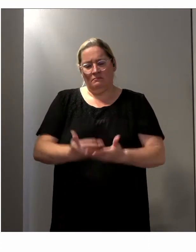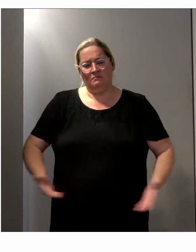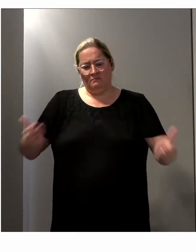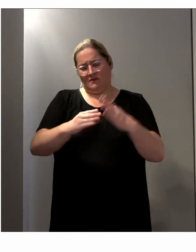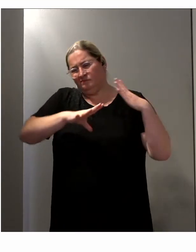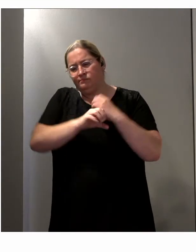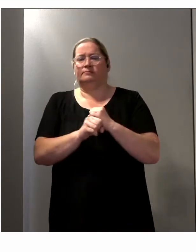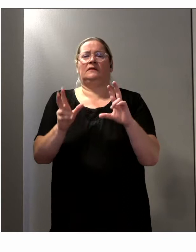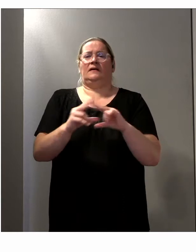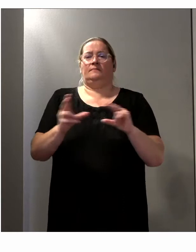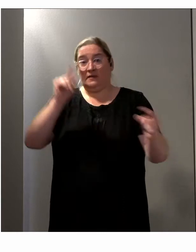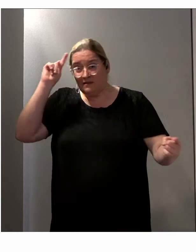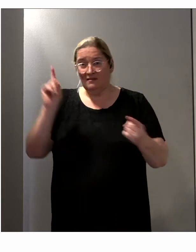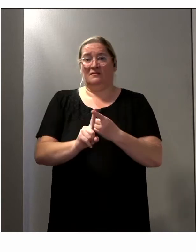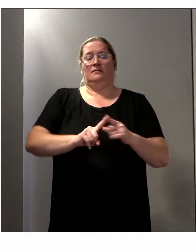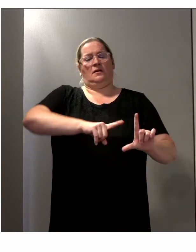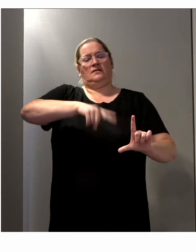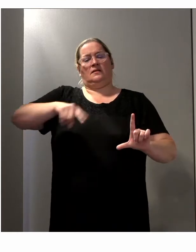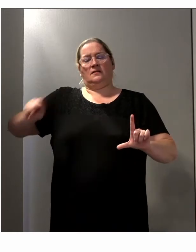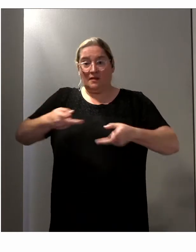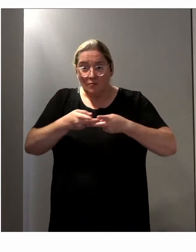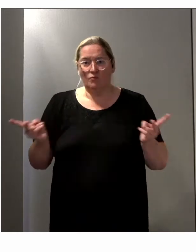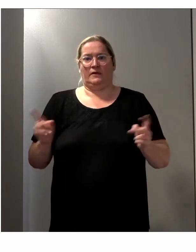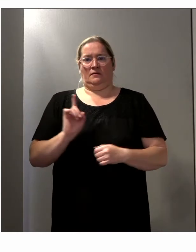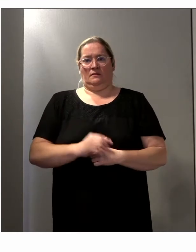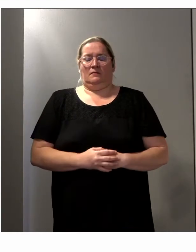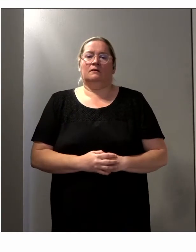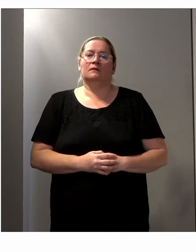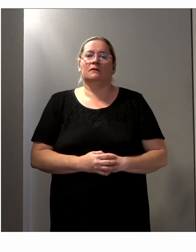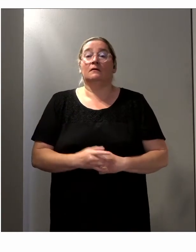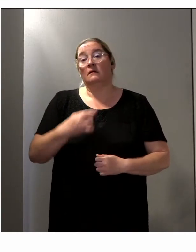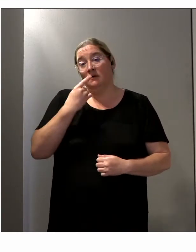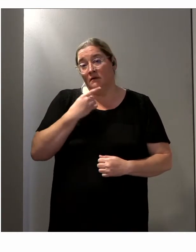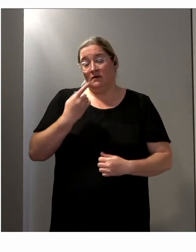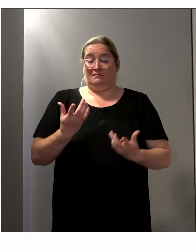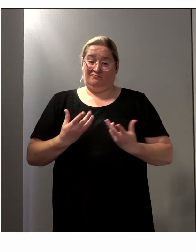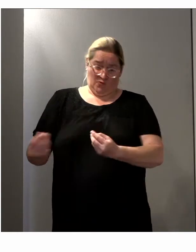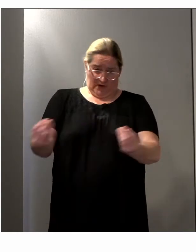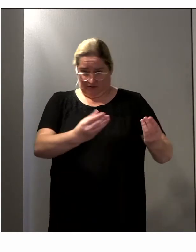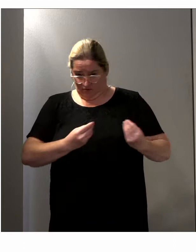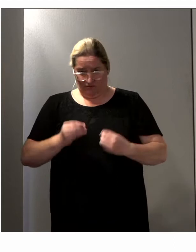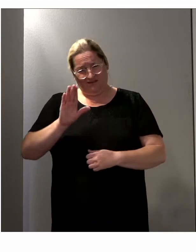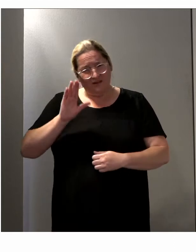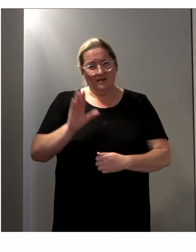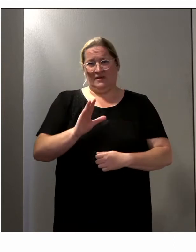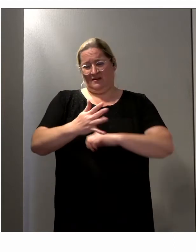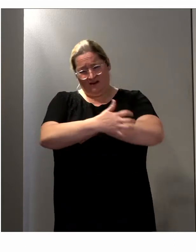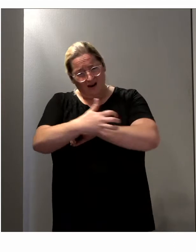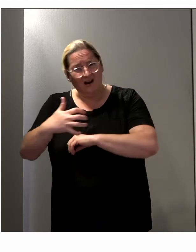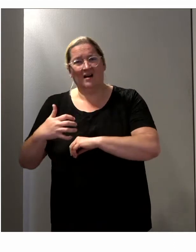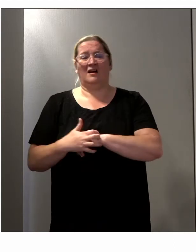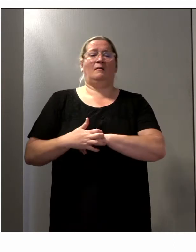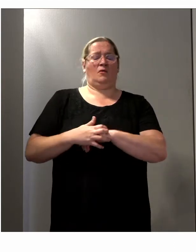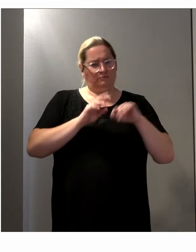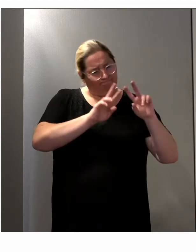fait à ce qu'on est capable de dire en termes de description de la pauvreté des